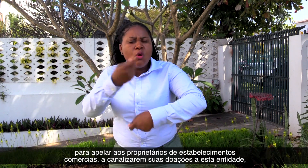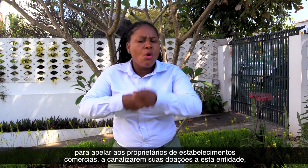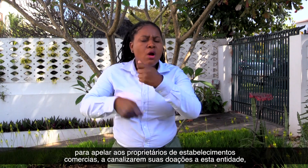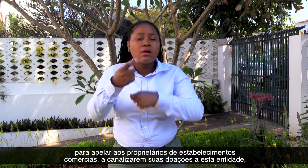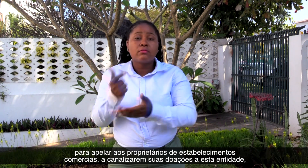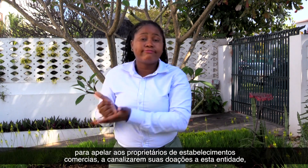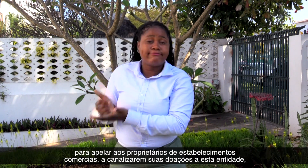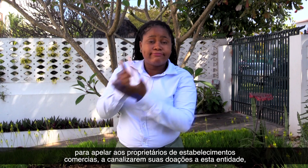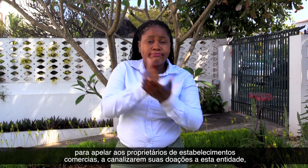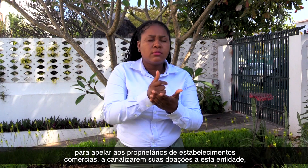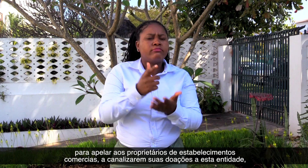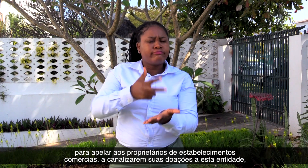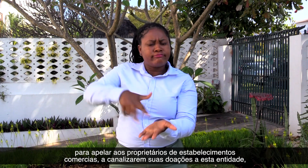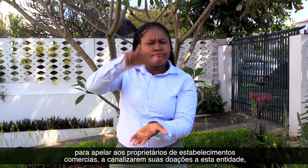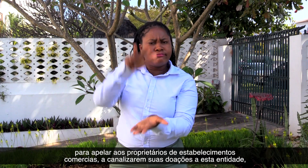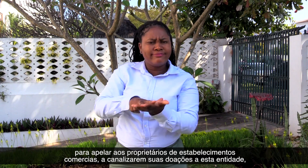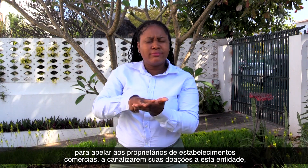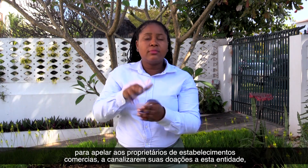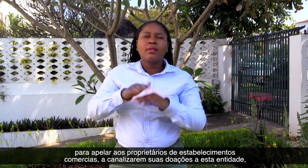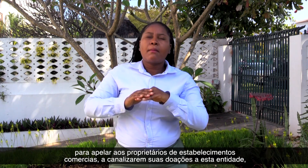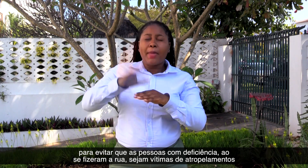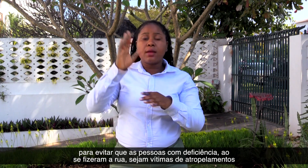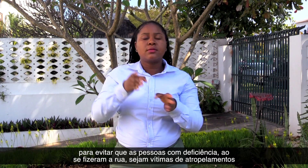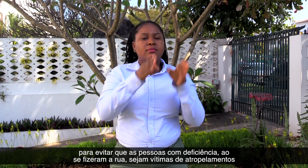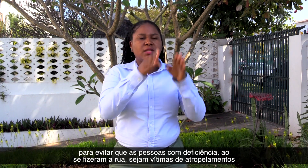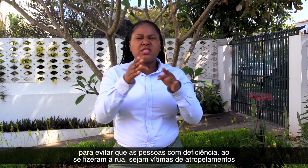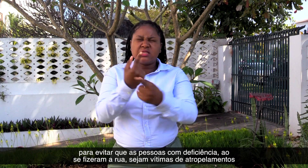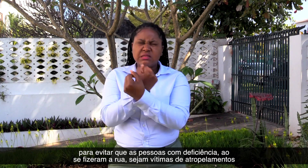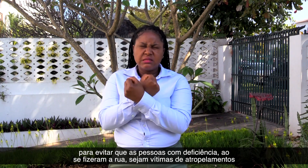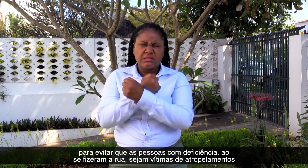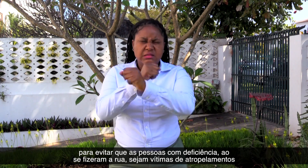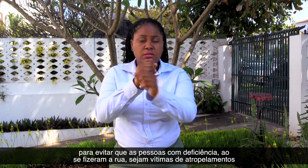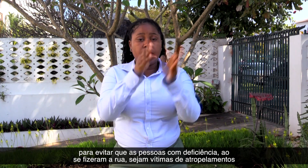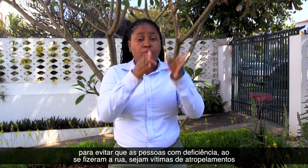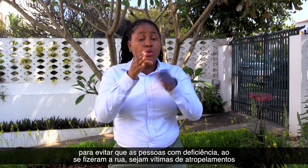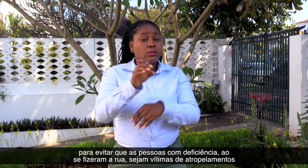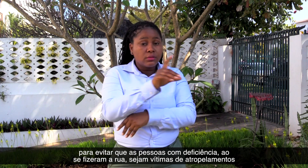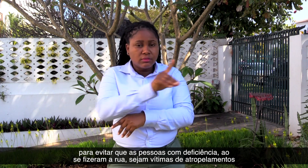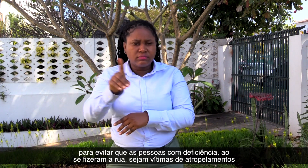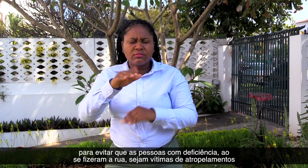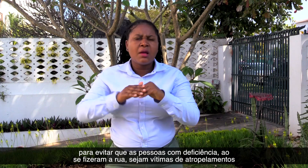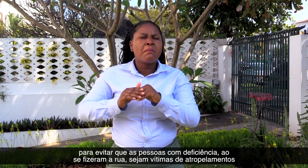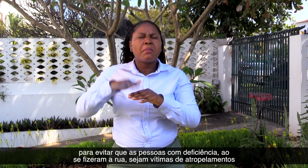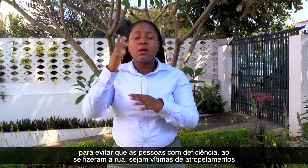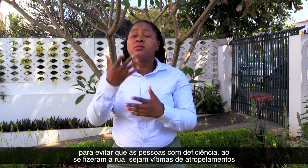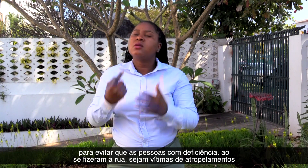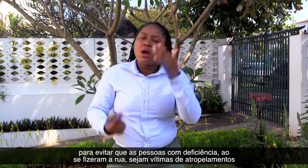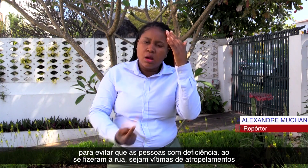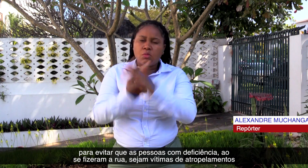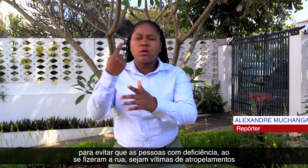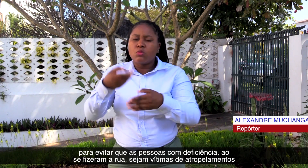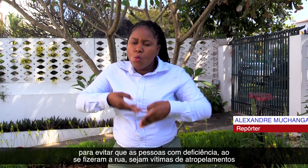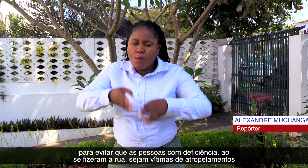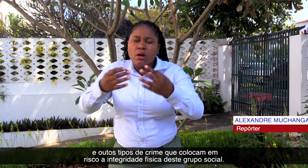comerciais a canalizarem suas doações a esta entidade para evitar que as pessoas com deficiência, ao se fizerem à rua, sejam vítimas